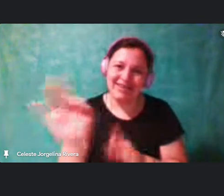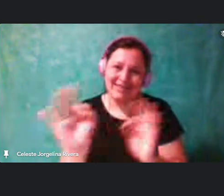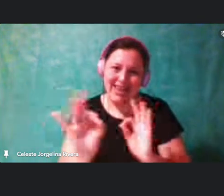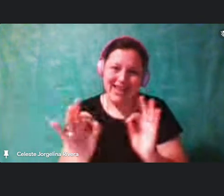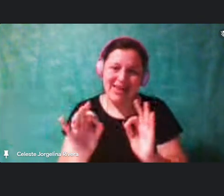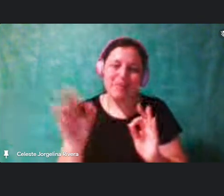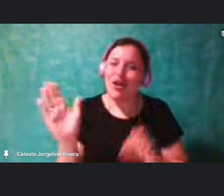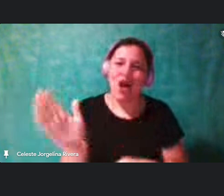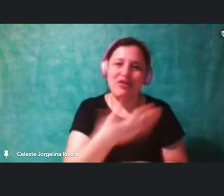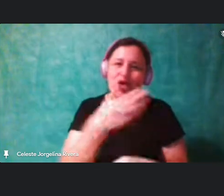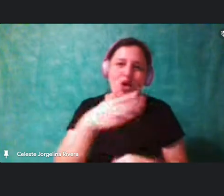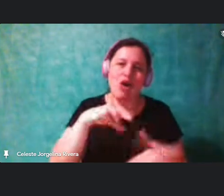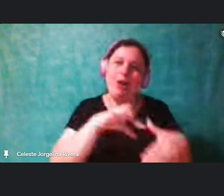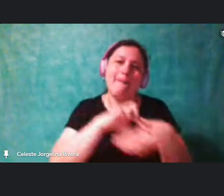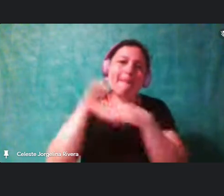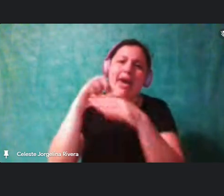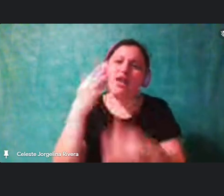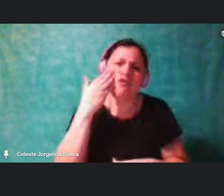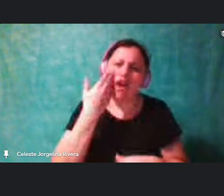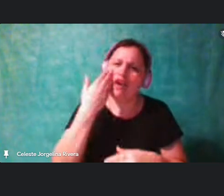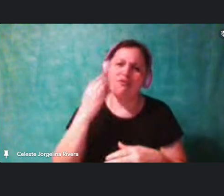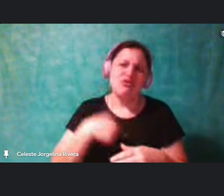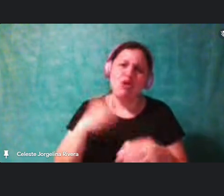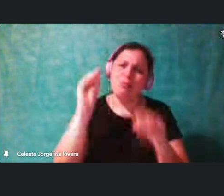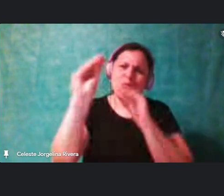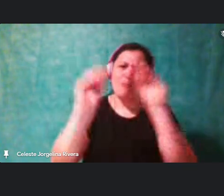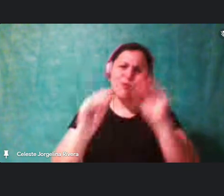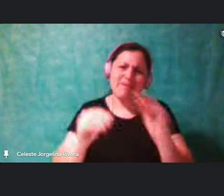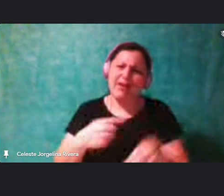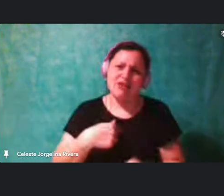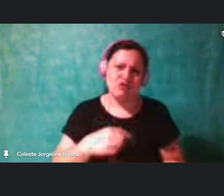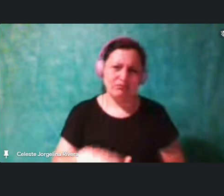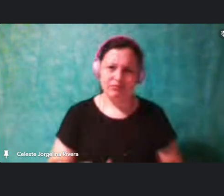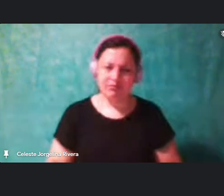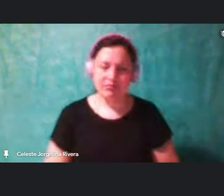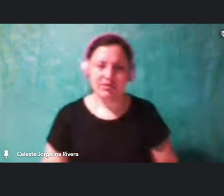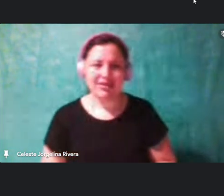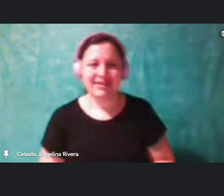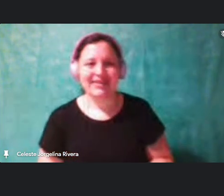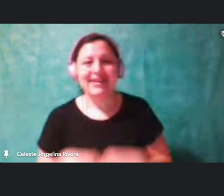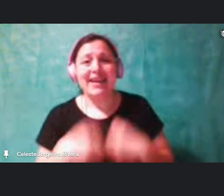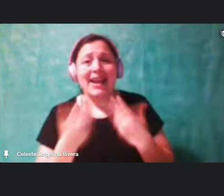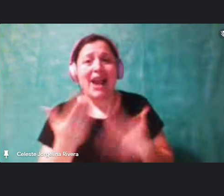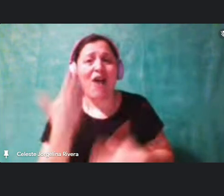Pero bueno. Siguen las clases. Lo que pasa es que en el Facebook como que les avisa el teléfono